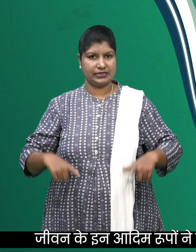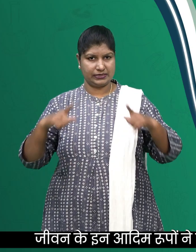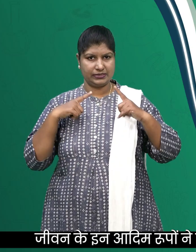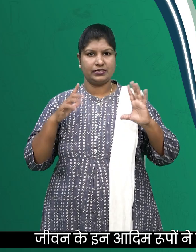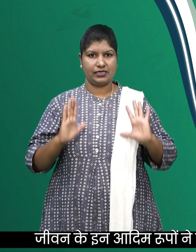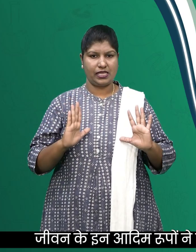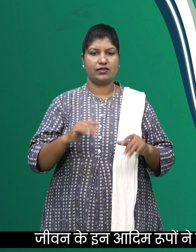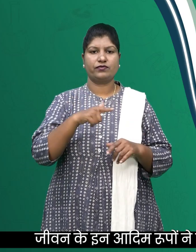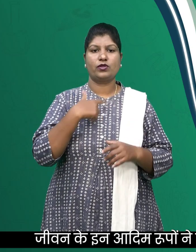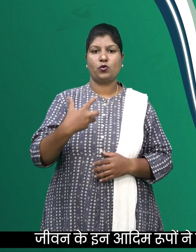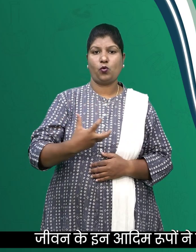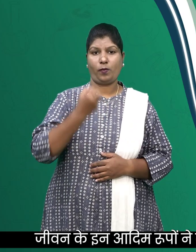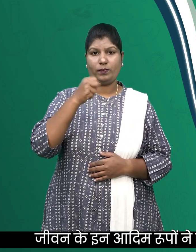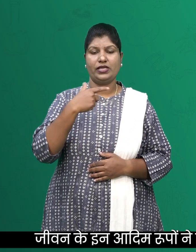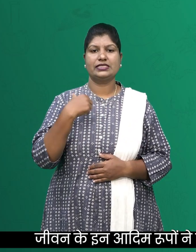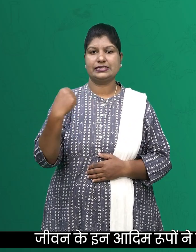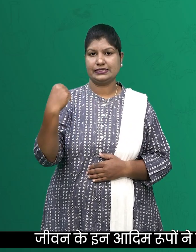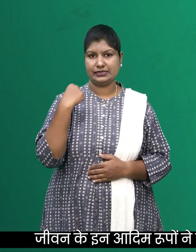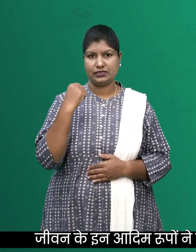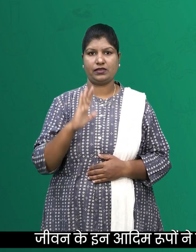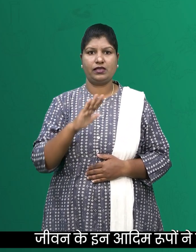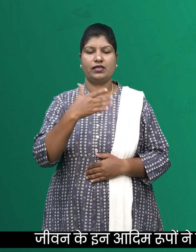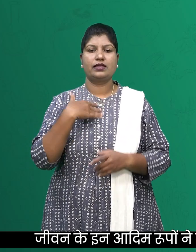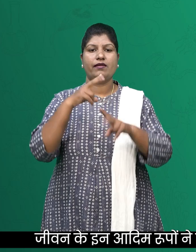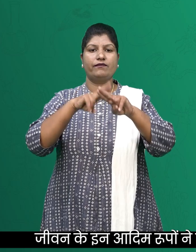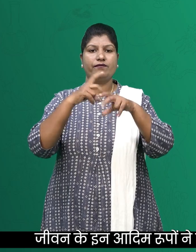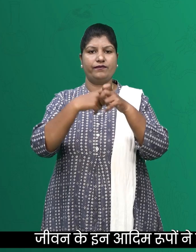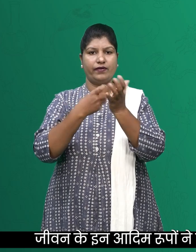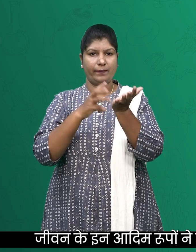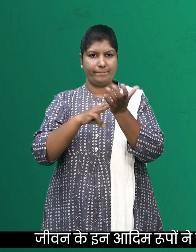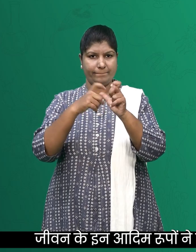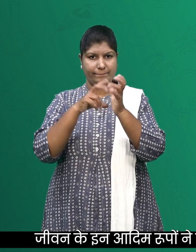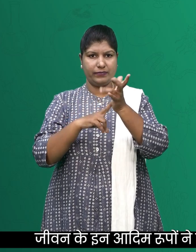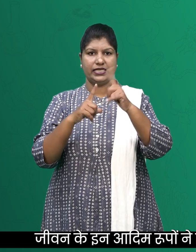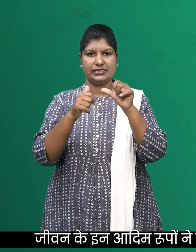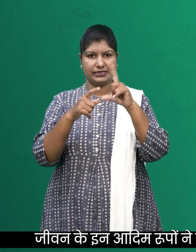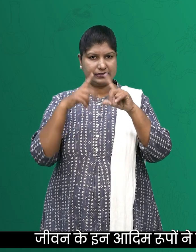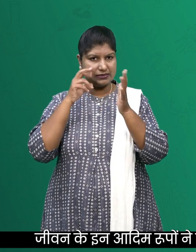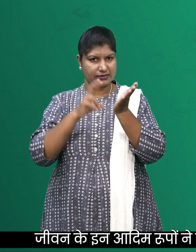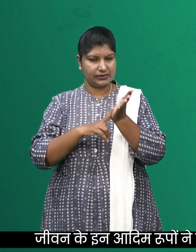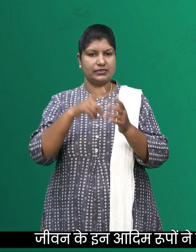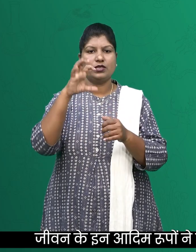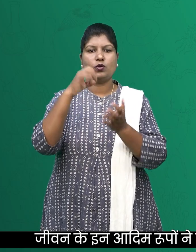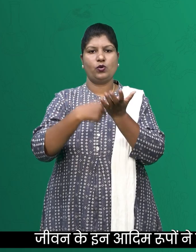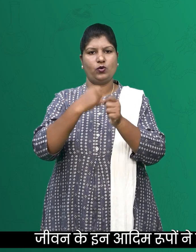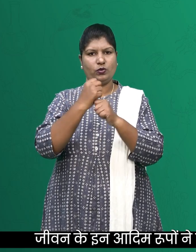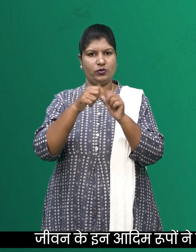जीवन के इन आदमी रूपों ने कार्बनिक यौगिकों को किण्वन द्वारा ऊर्जा प्राप्त की।